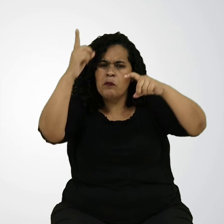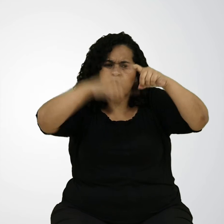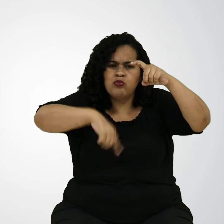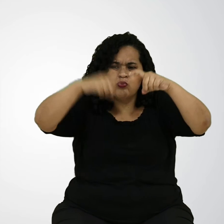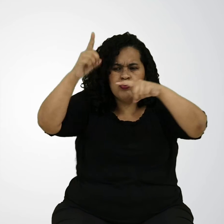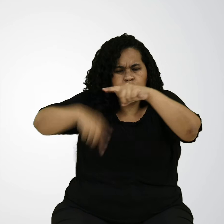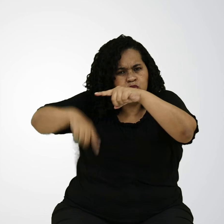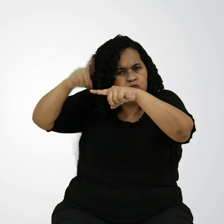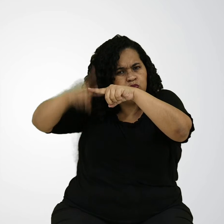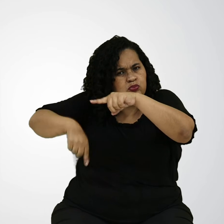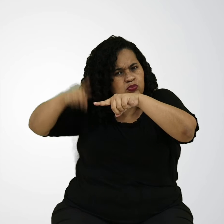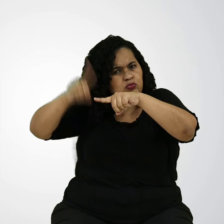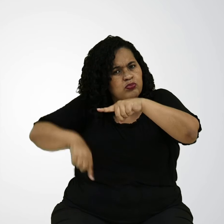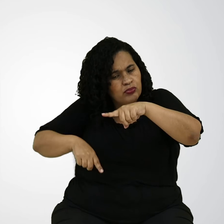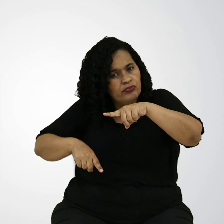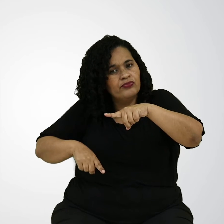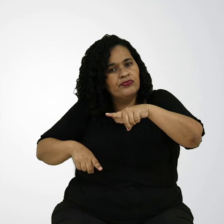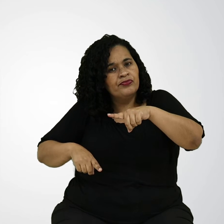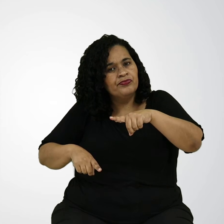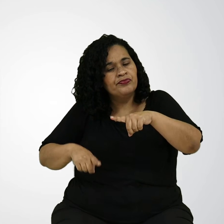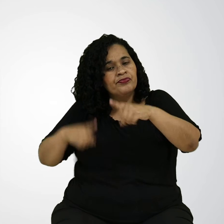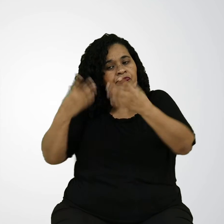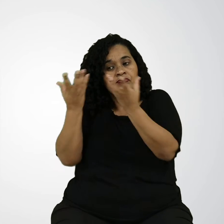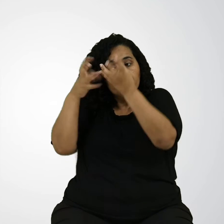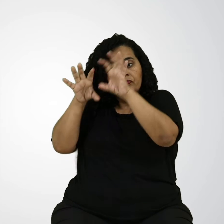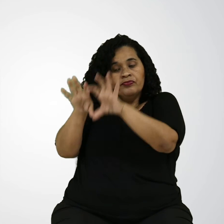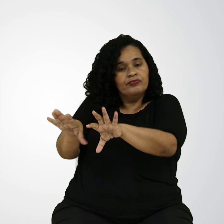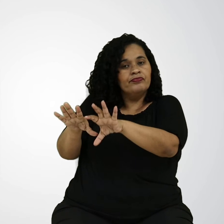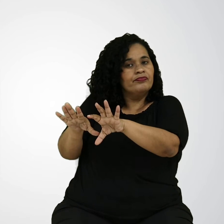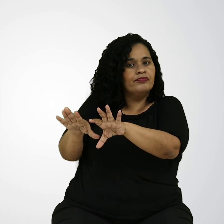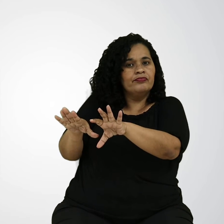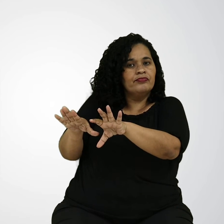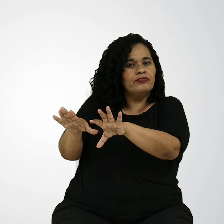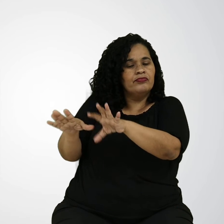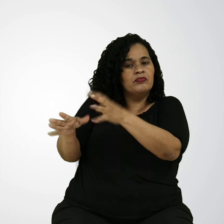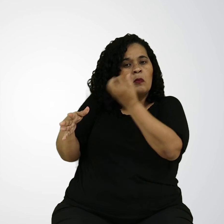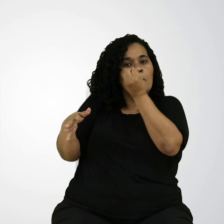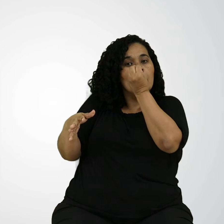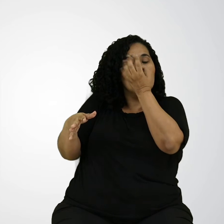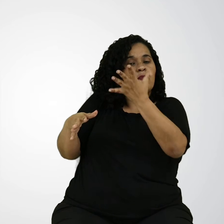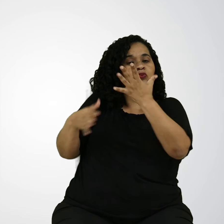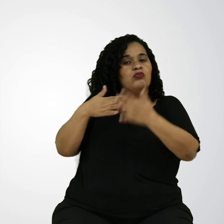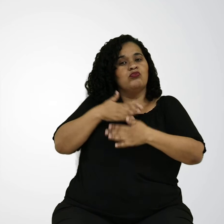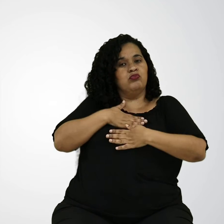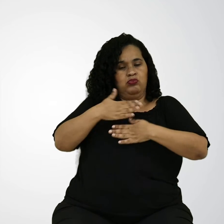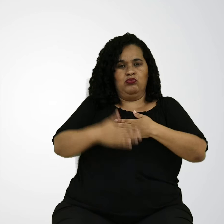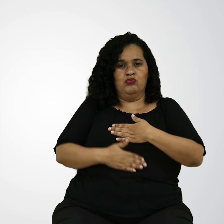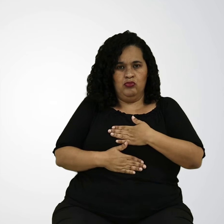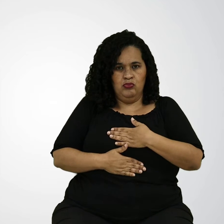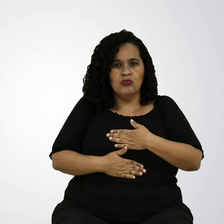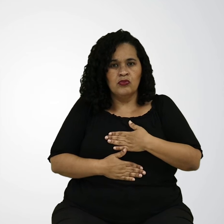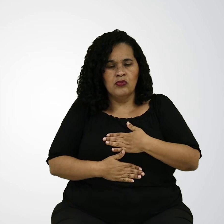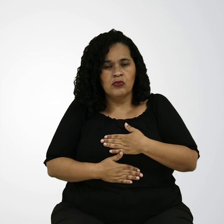porque eles não querem dar de jeito nenhum prazer para a matéria. Parece que esse tipo de gnosticismo é o gnosticismo que Paulo